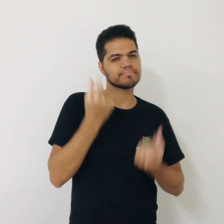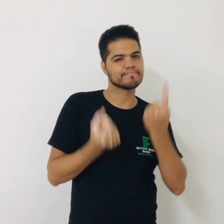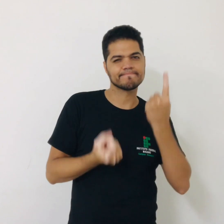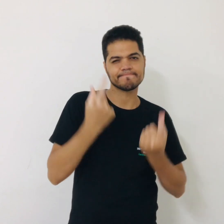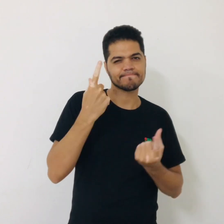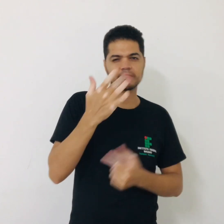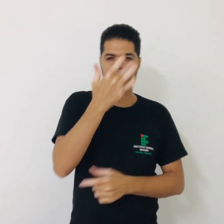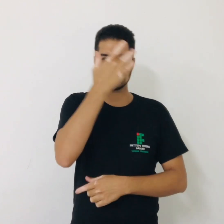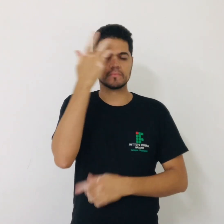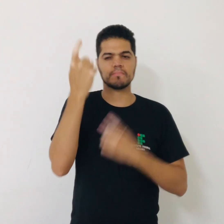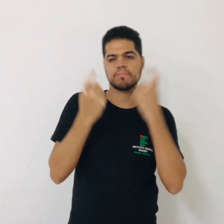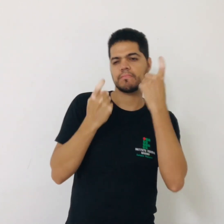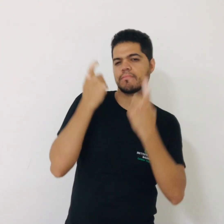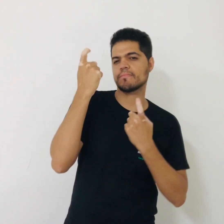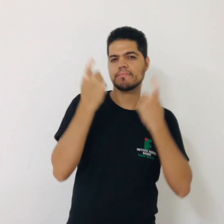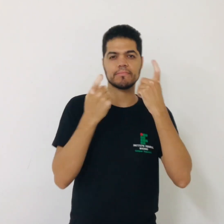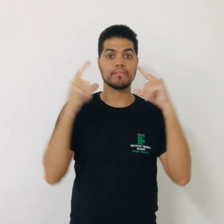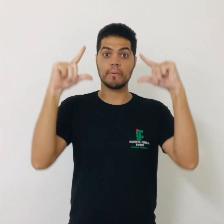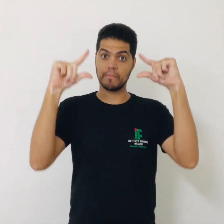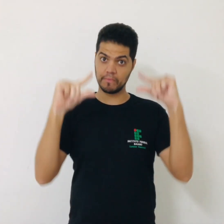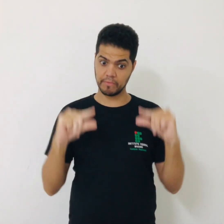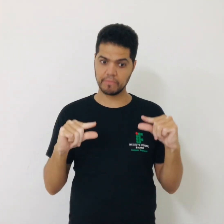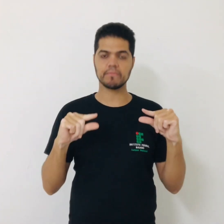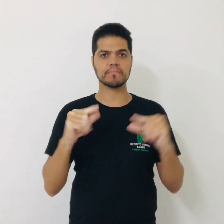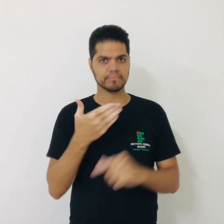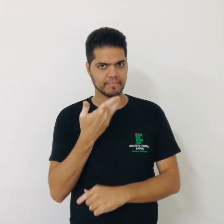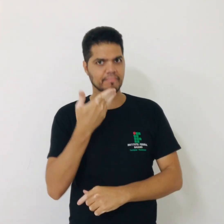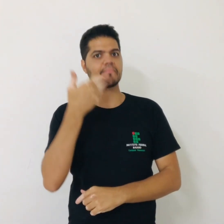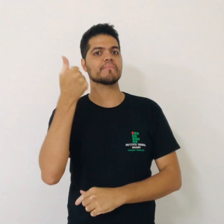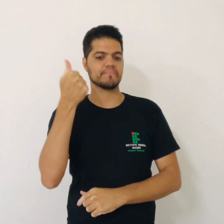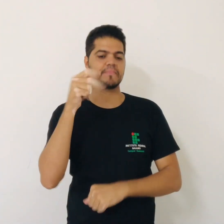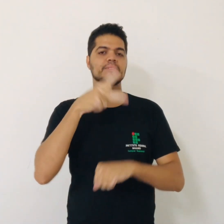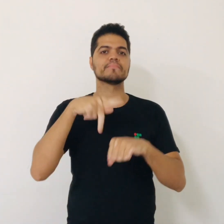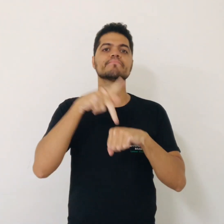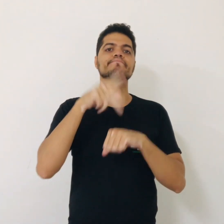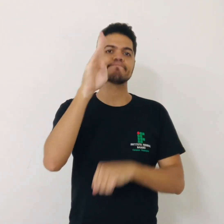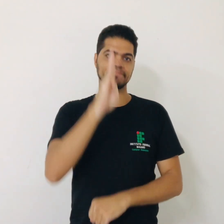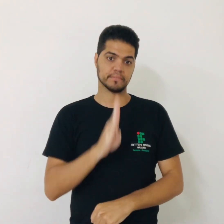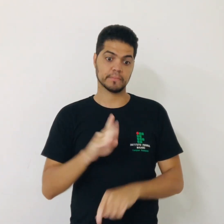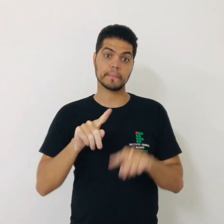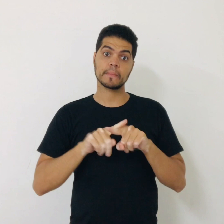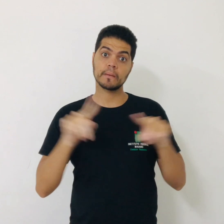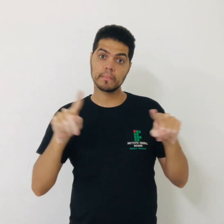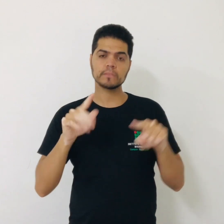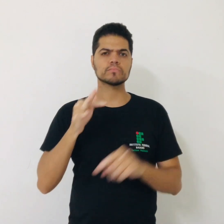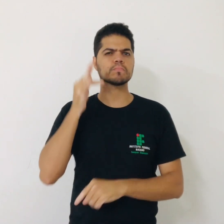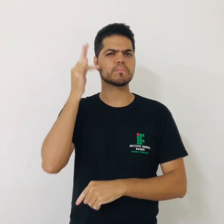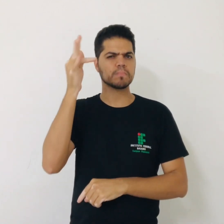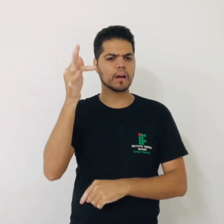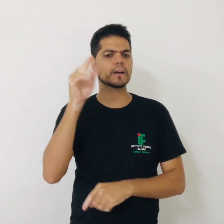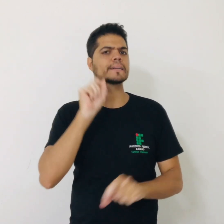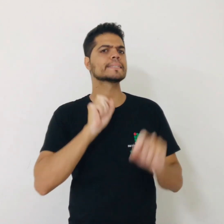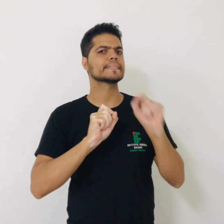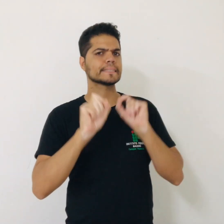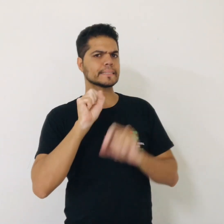privilégio, uma vez que a escassez desse importante recurso já se tornou realidade em muitos países e